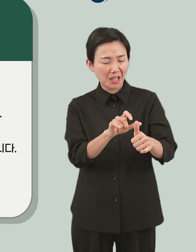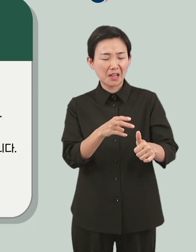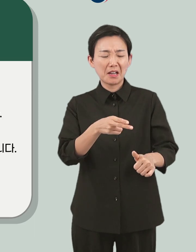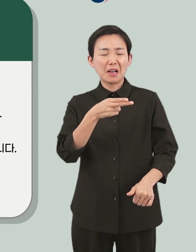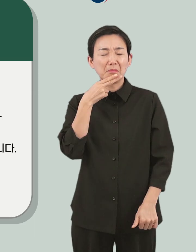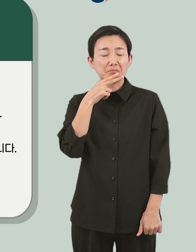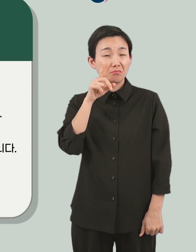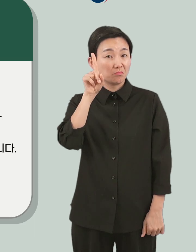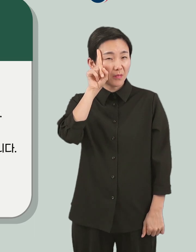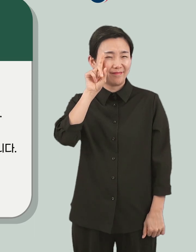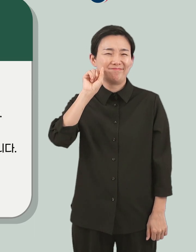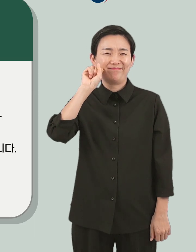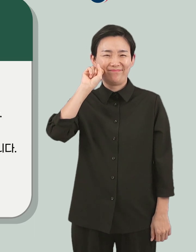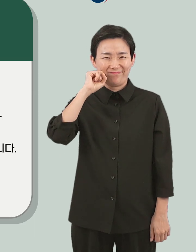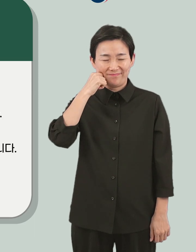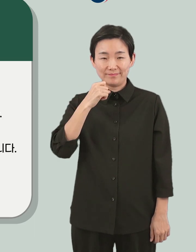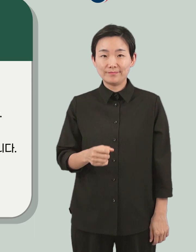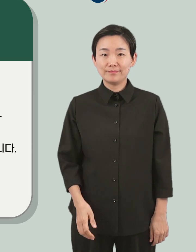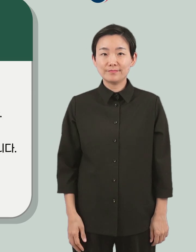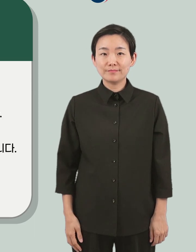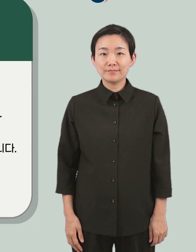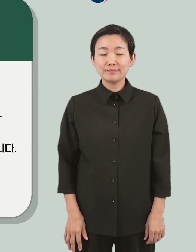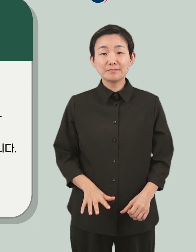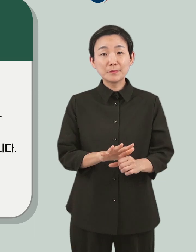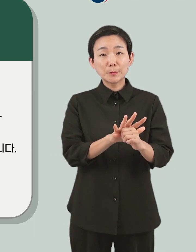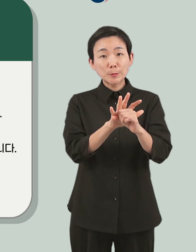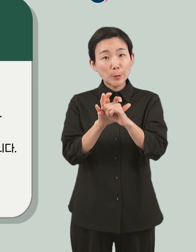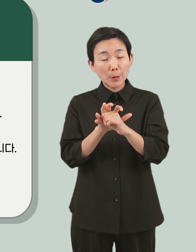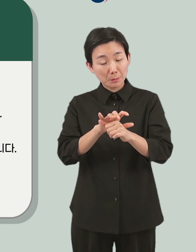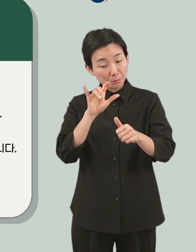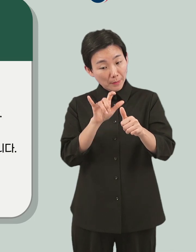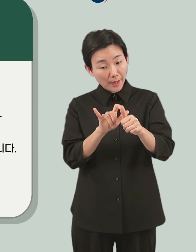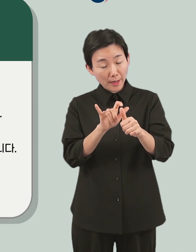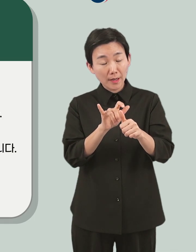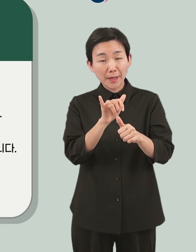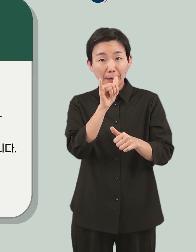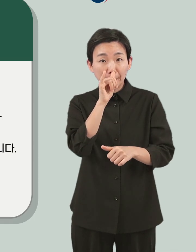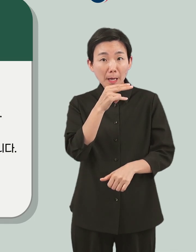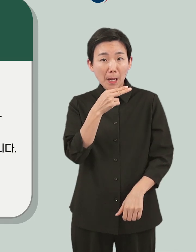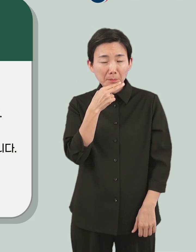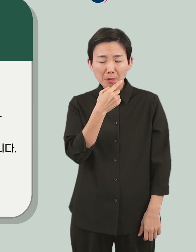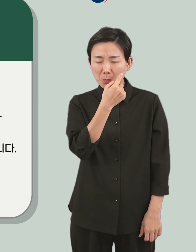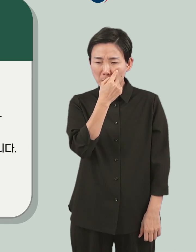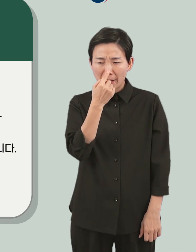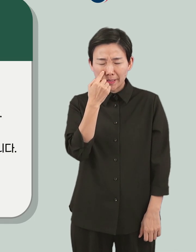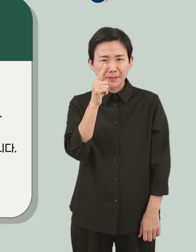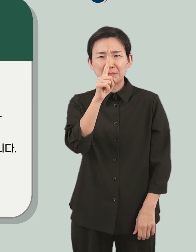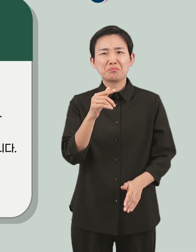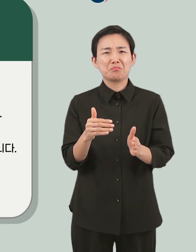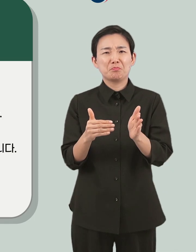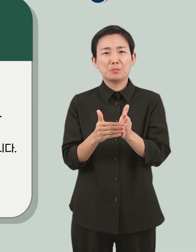목적으로만 사용하며 다른 질환이나 바이러스 감별에는 적합하지 않습니다.